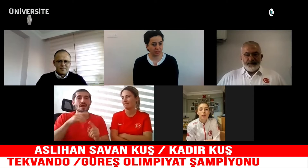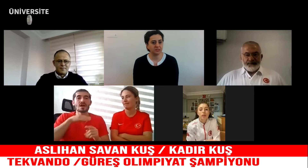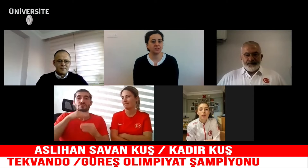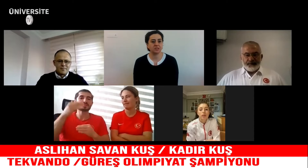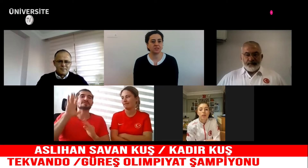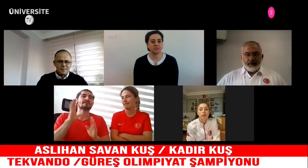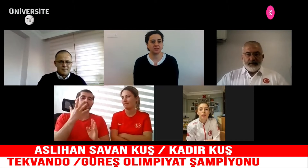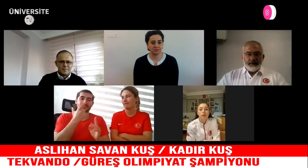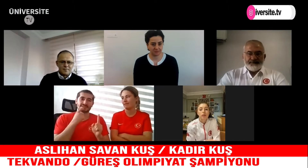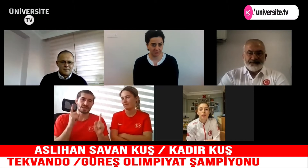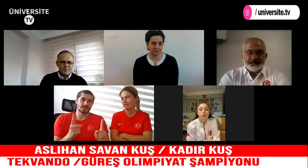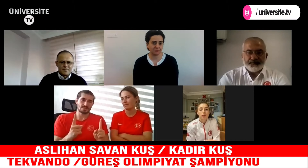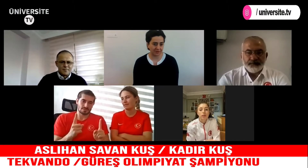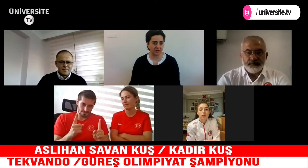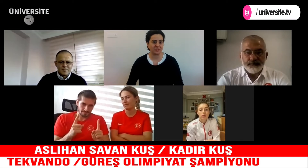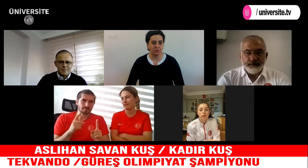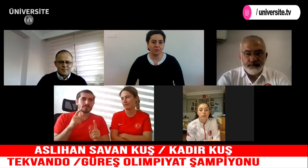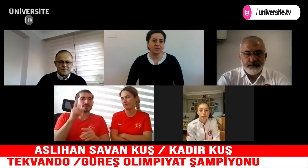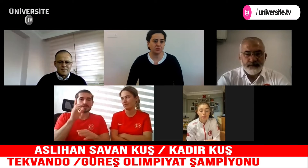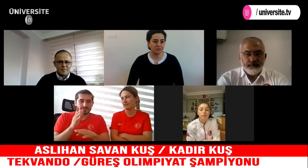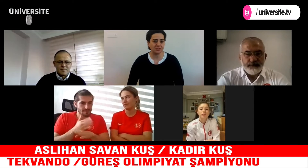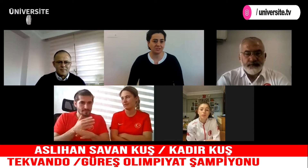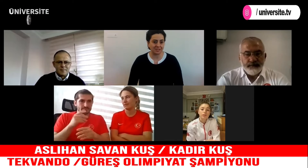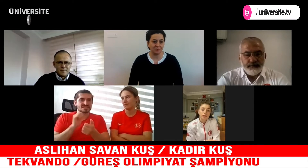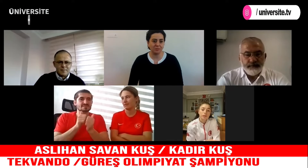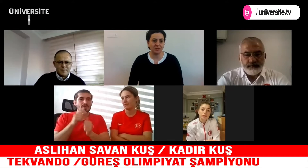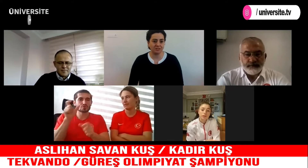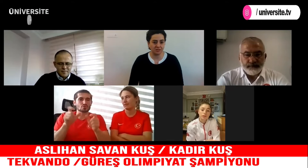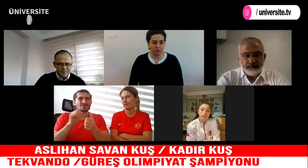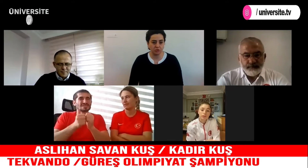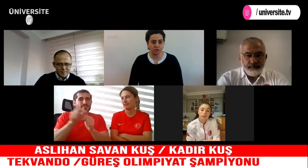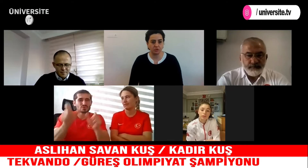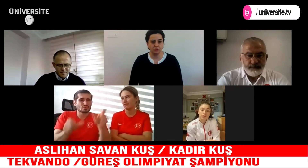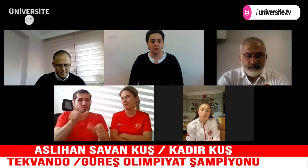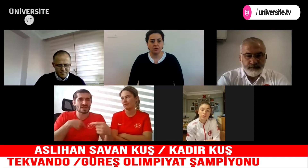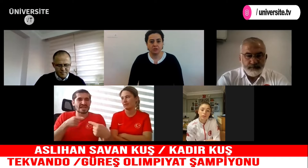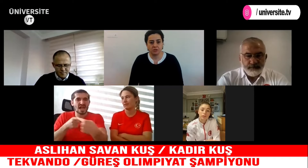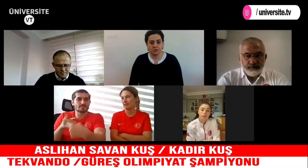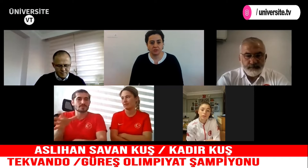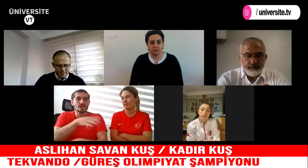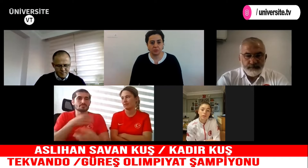sporcu olarak devam ediyorum. Ama yurt dışı deneyimim daha yok. Çünkü